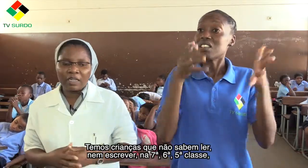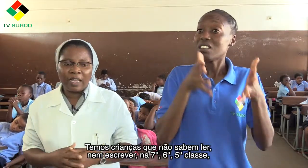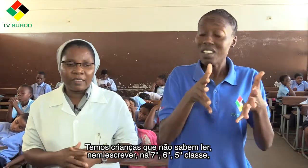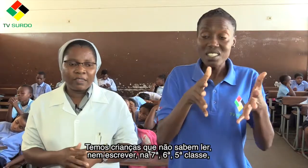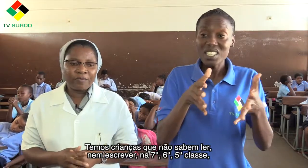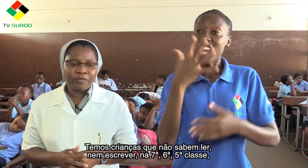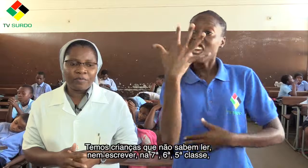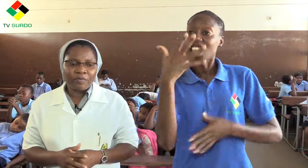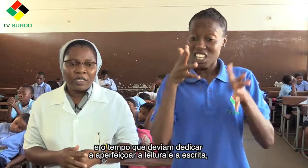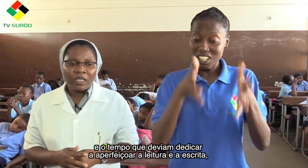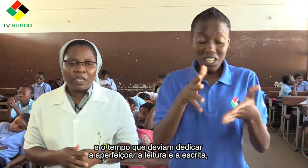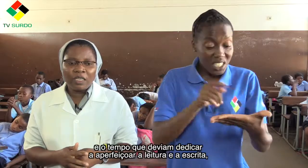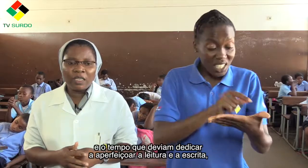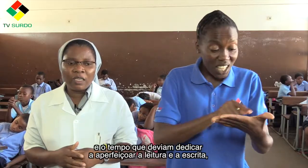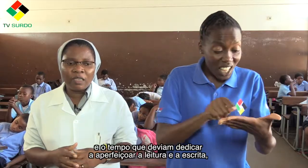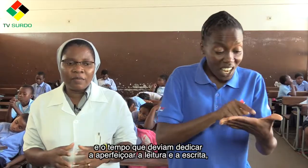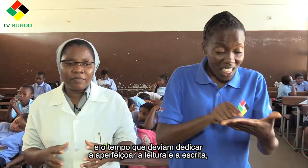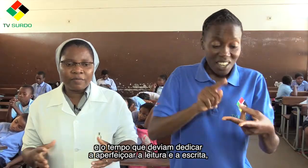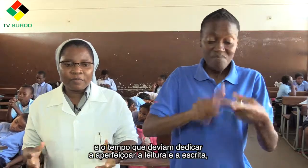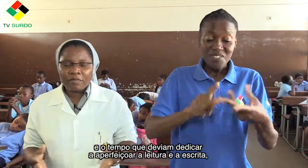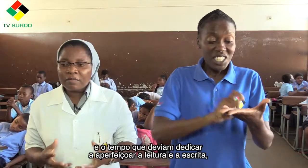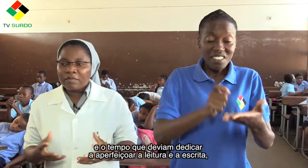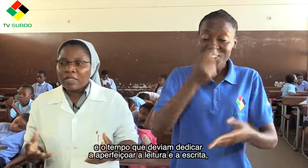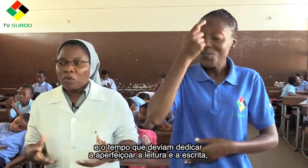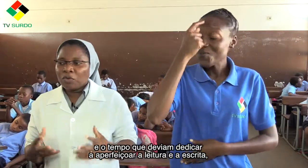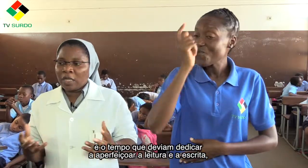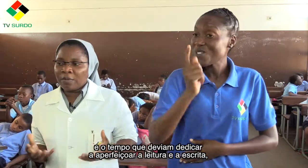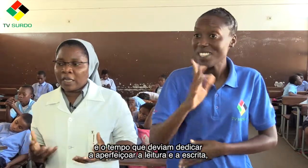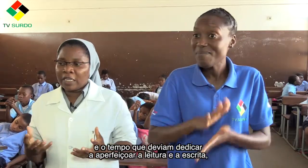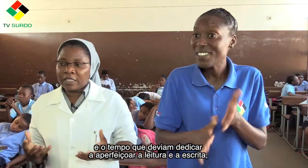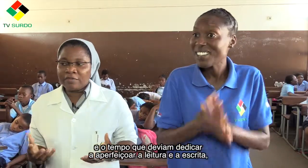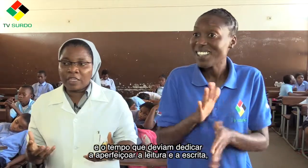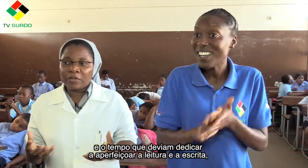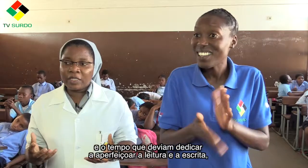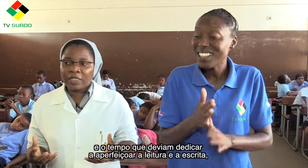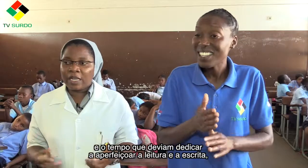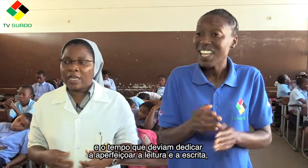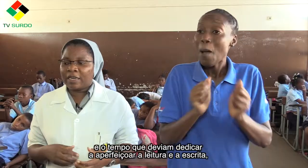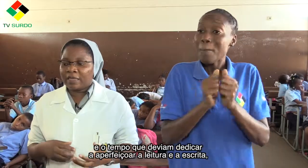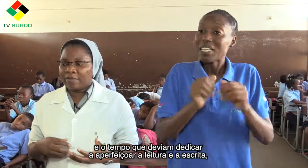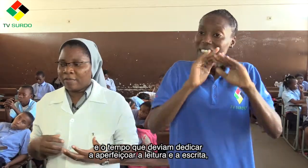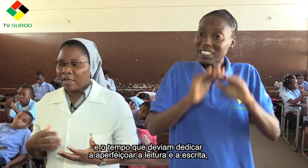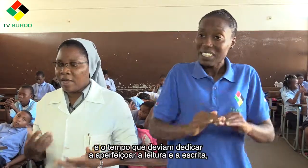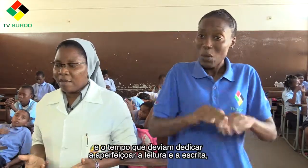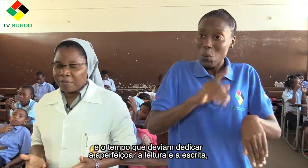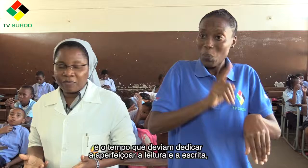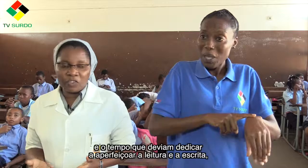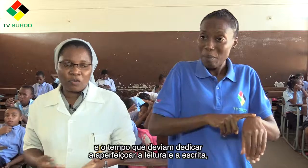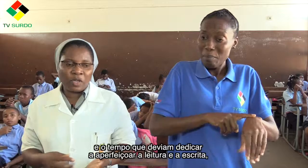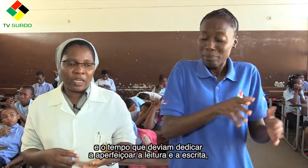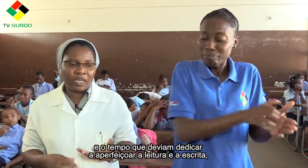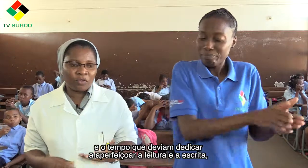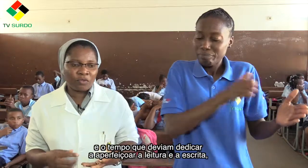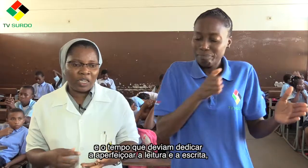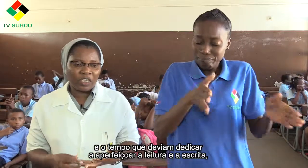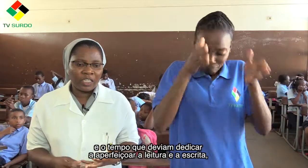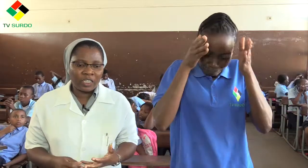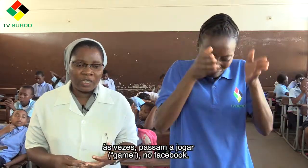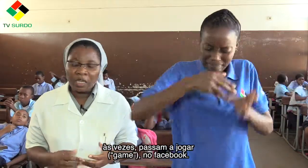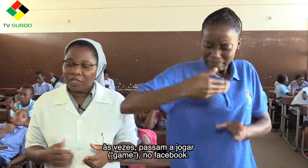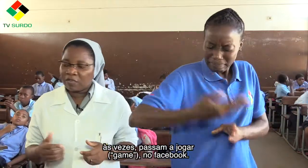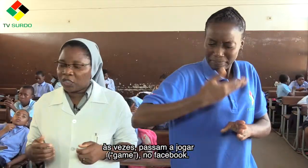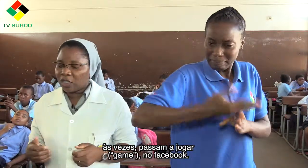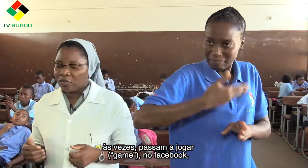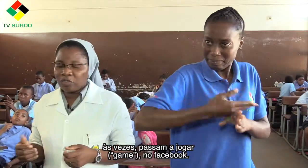quinta classe. E o tempo que eles deveriam dedicar a aperfeiçoar a leitura